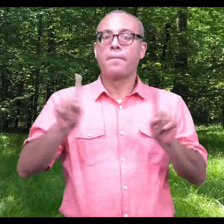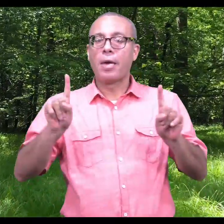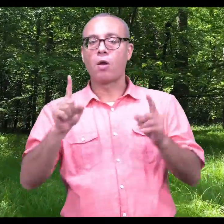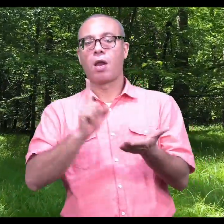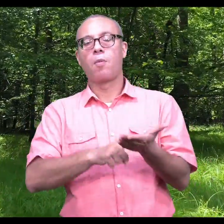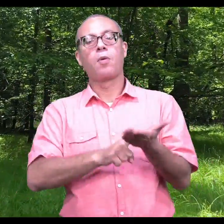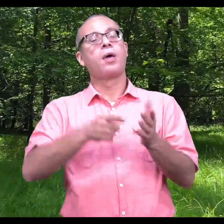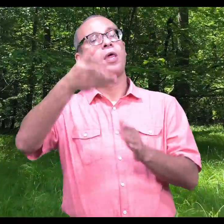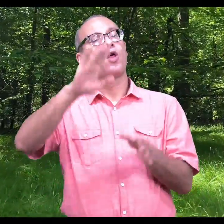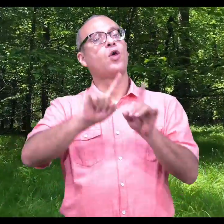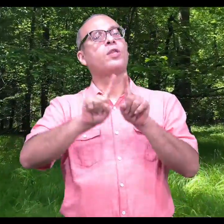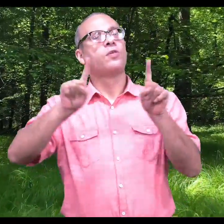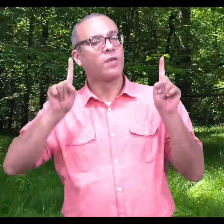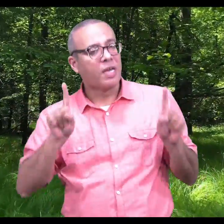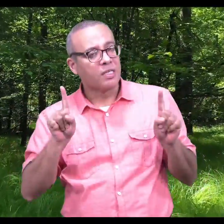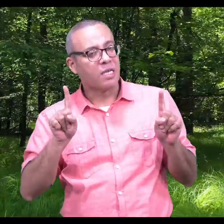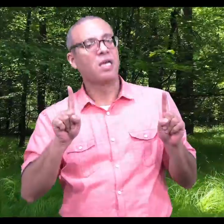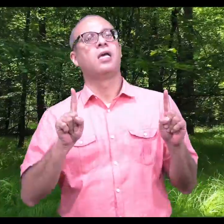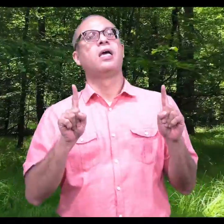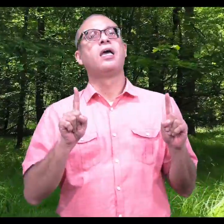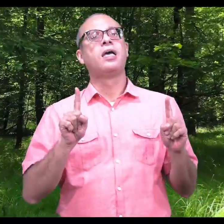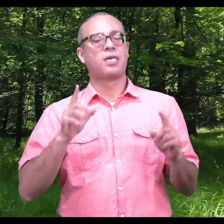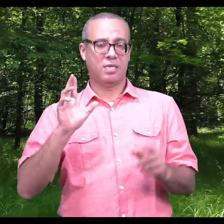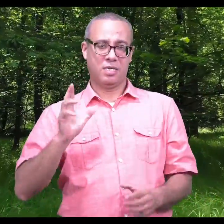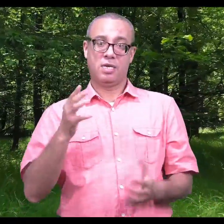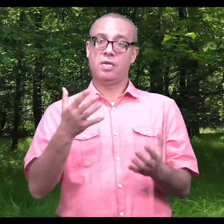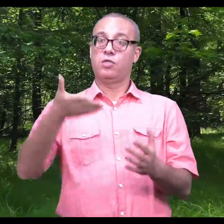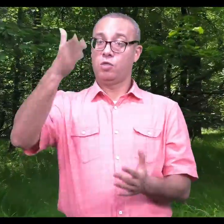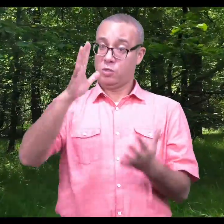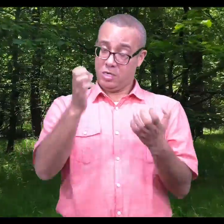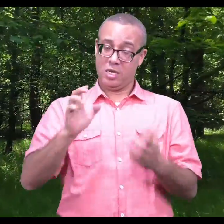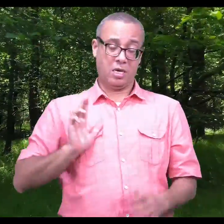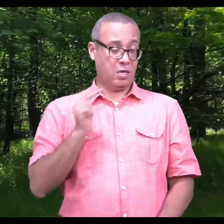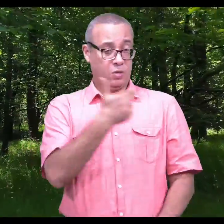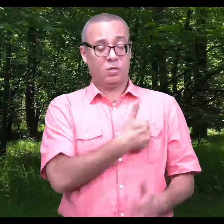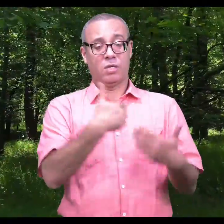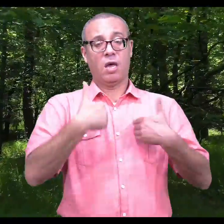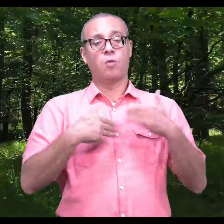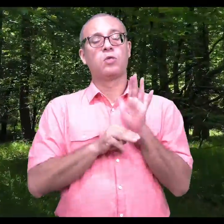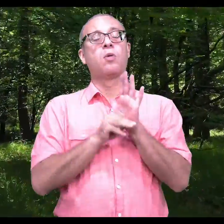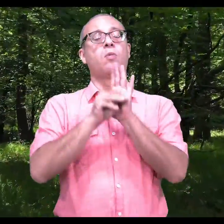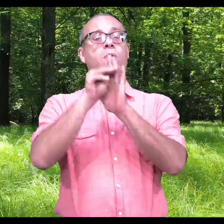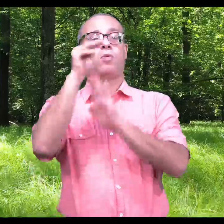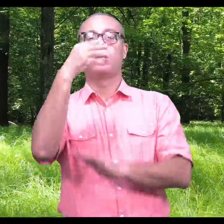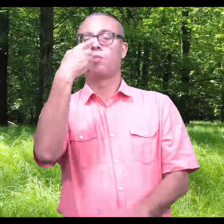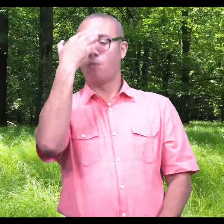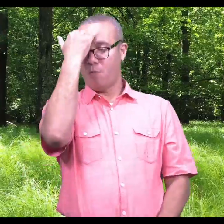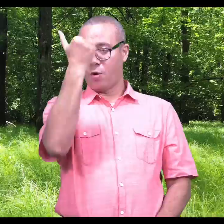Dios siempre tiene como meta llevarnos a la madurez. Es por eso que Santiago nos dice en su carta que debemos tener